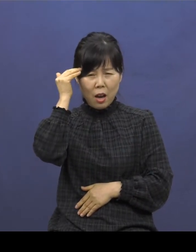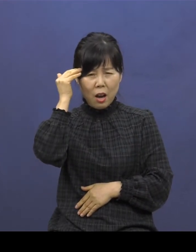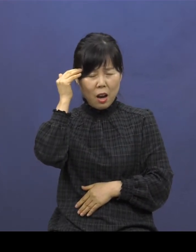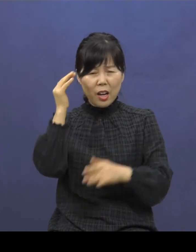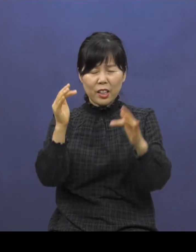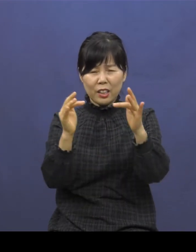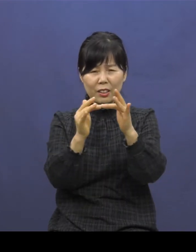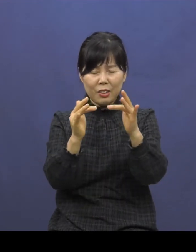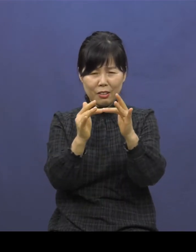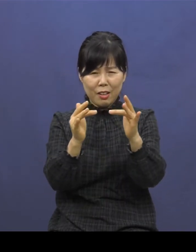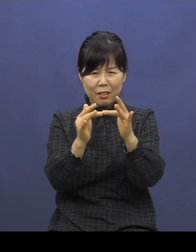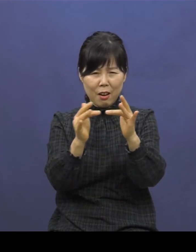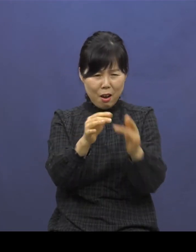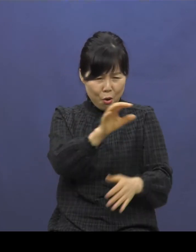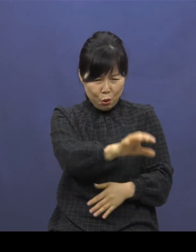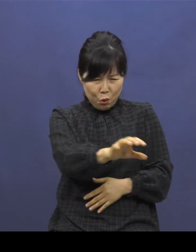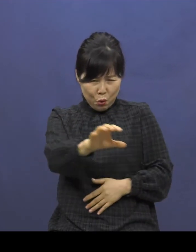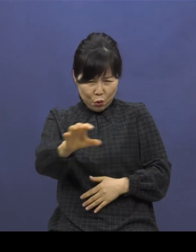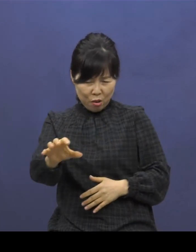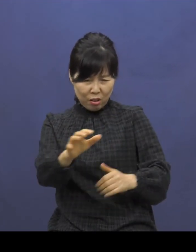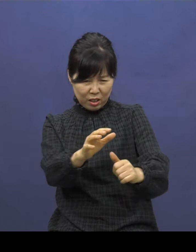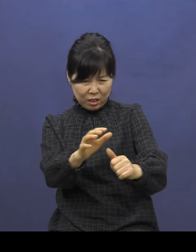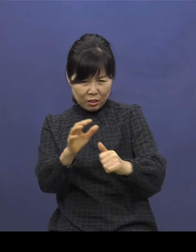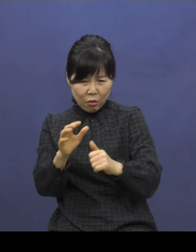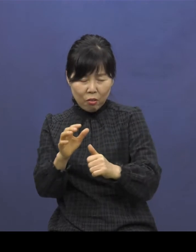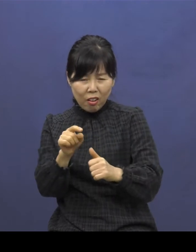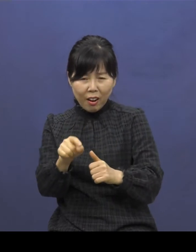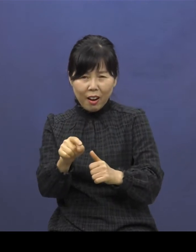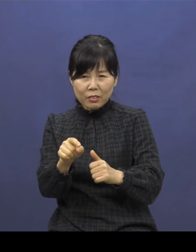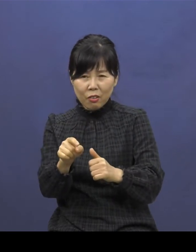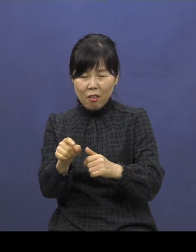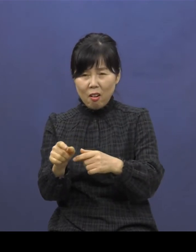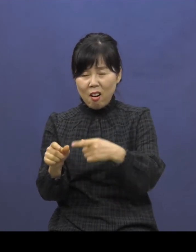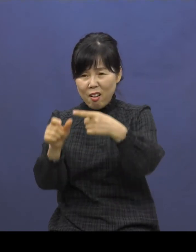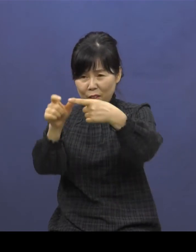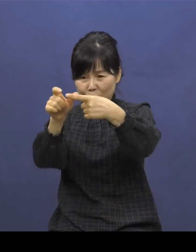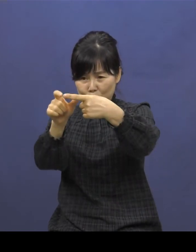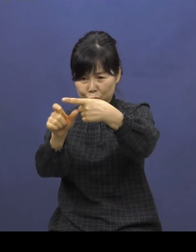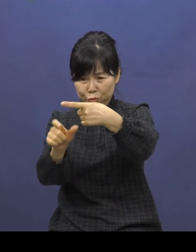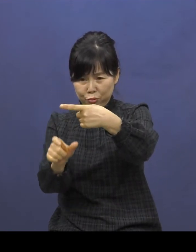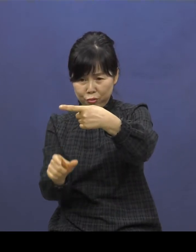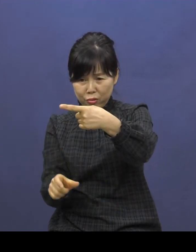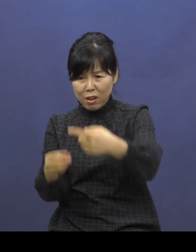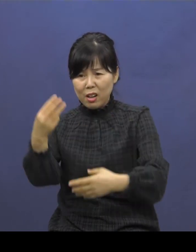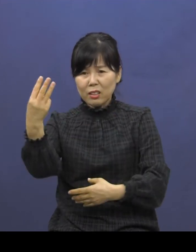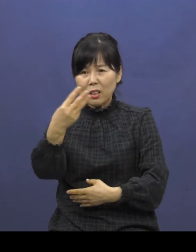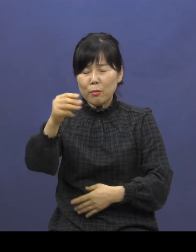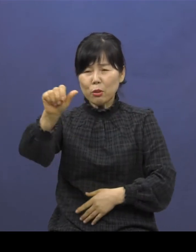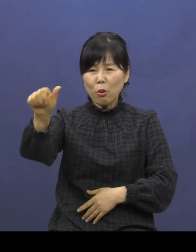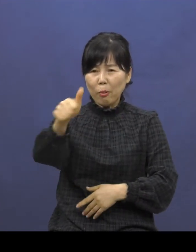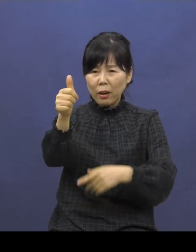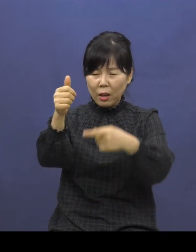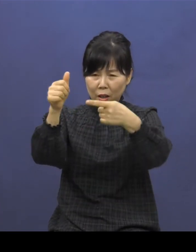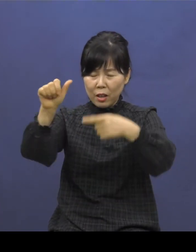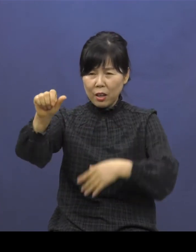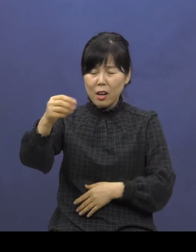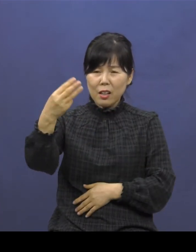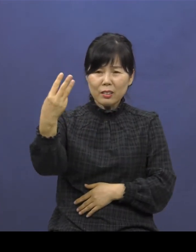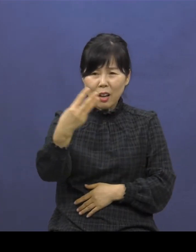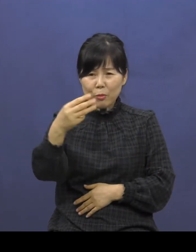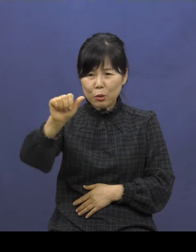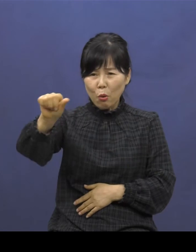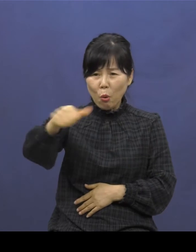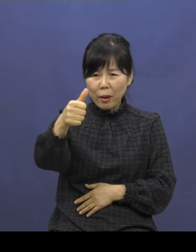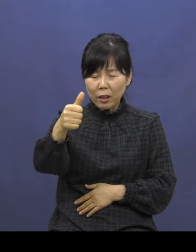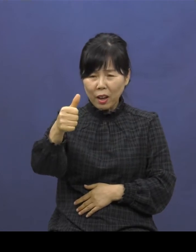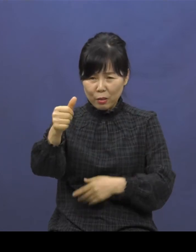말이죠, 그때 한국 분위기가 그랬잖아요. 하룻밤에 댓글이 3,500개가 달렸어요. 제가